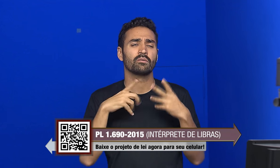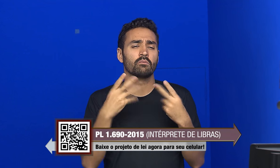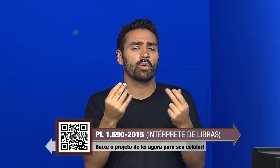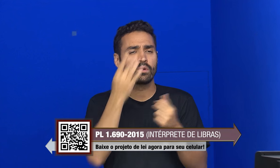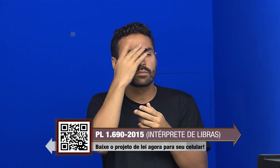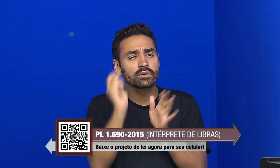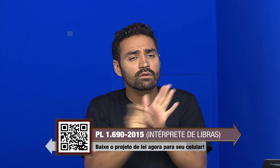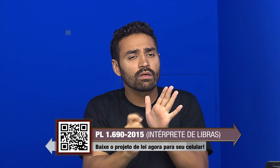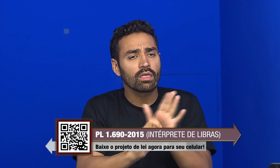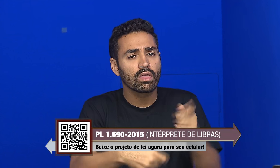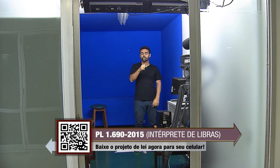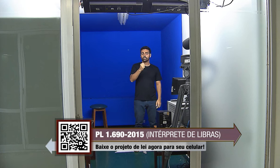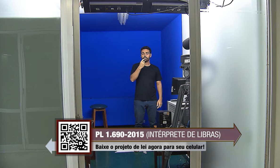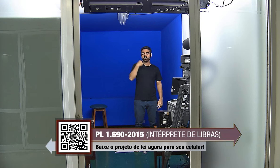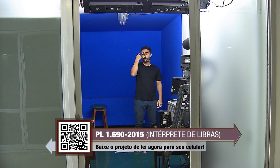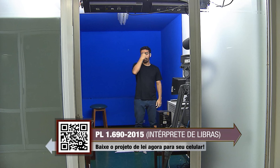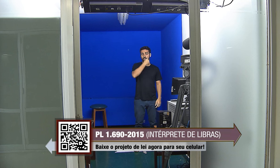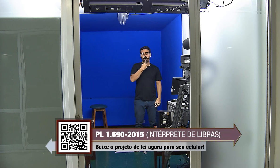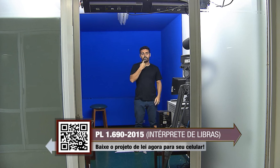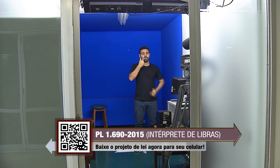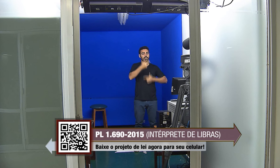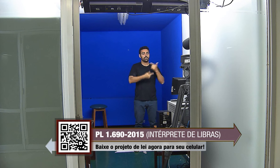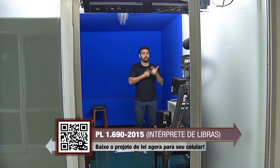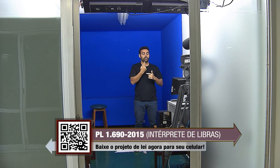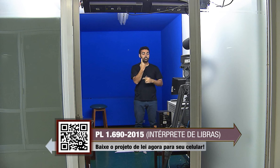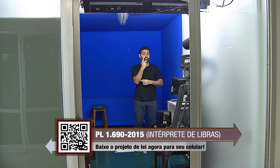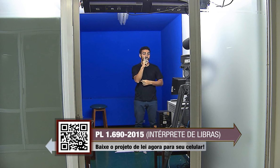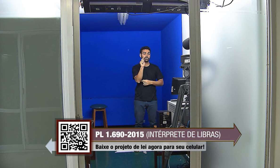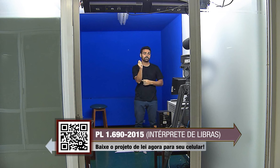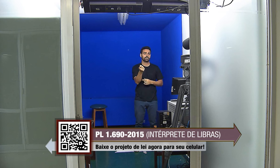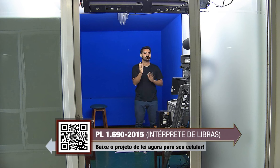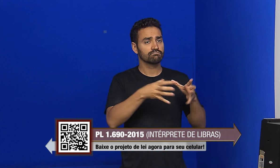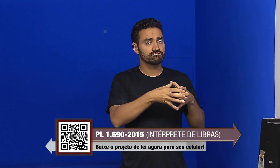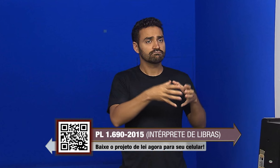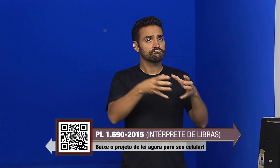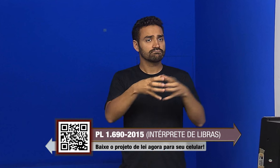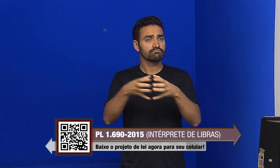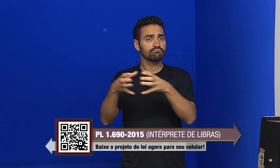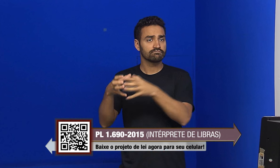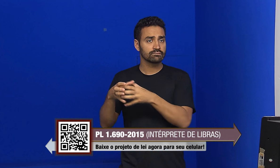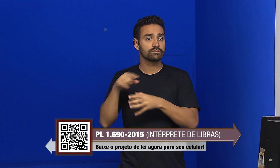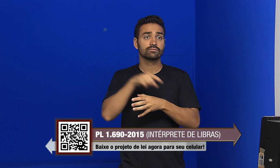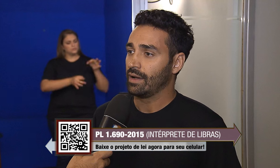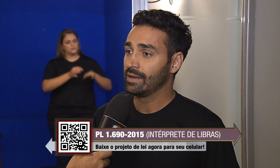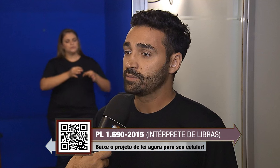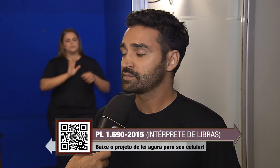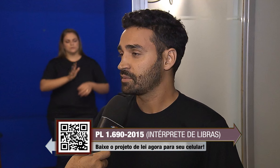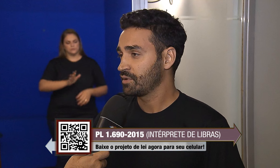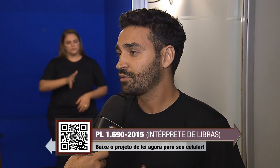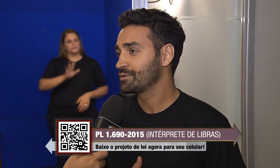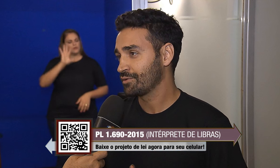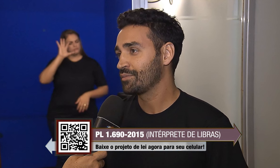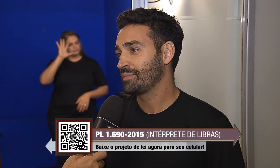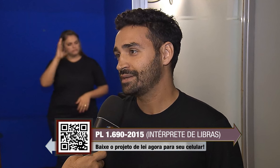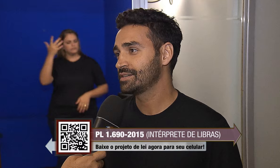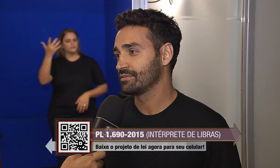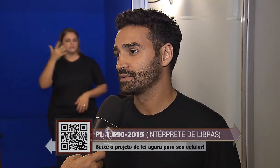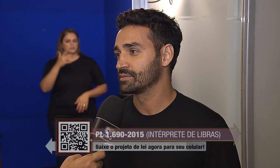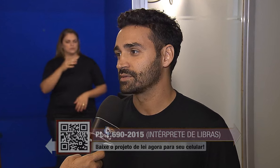revezam na tradução. Daniel foi o primeiro intérprete de Libras da Câmara dos Deputados. A Libras, para mim, começou com uma paixão mesmo. Assim,